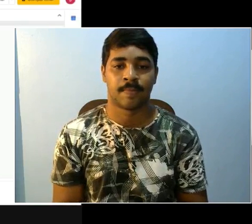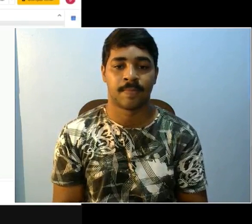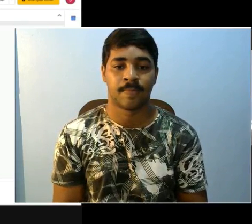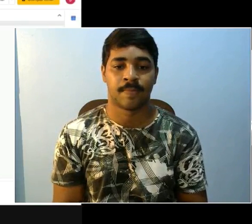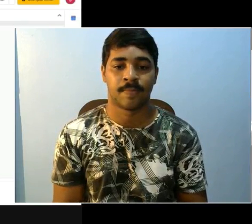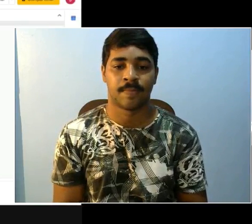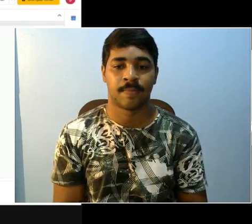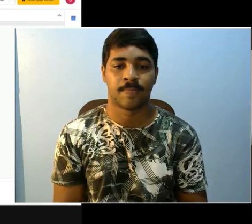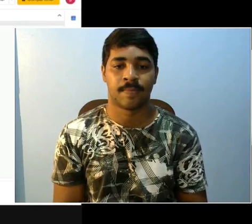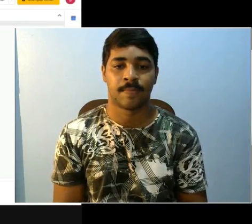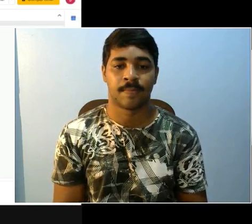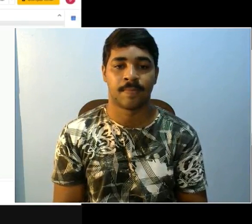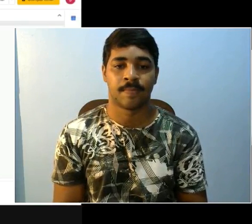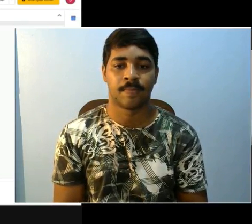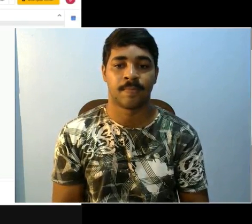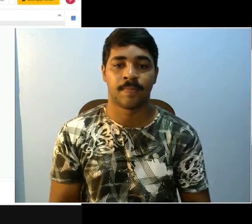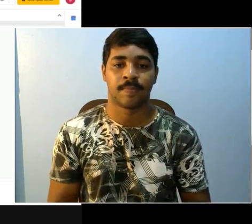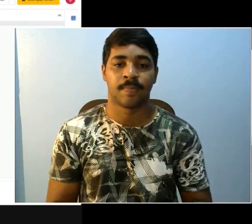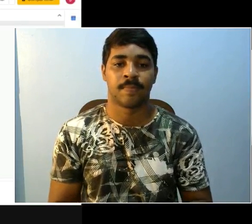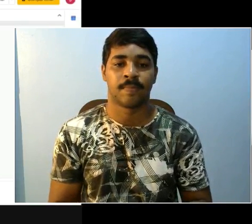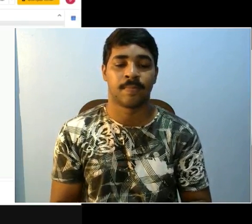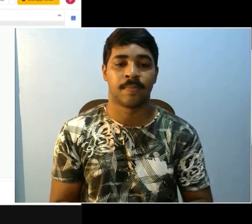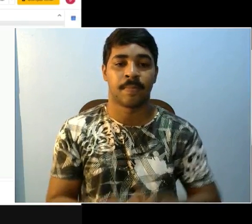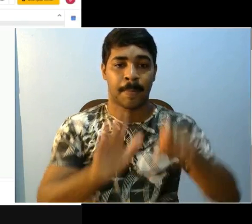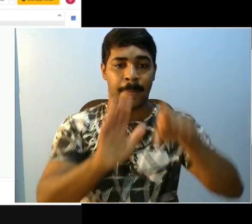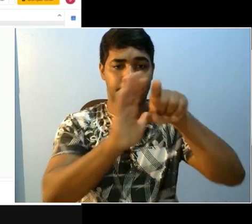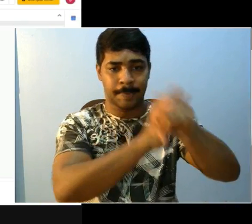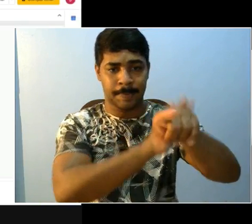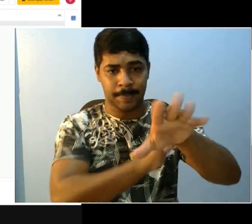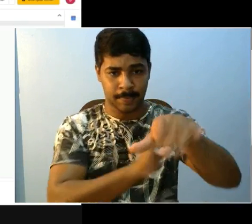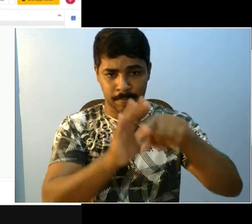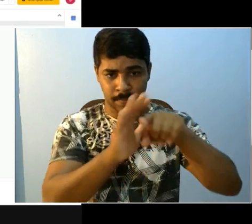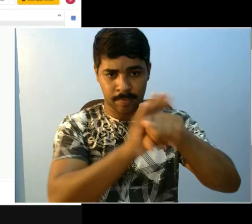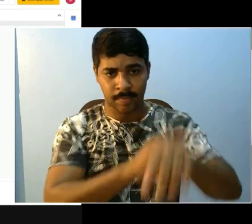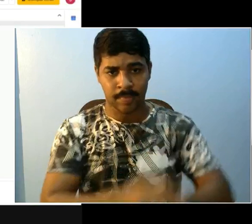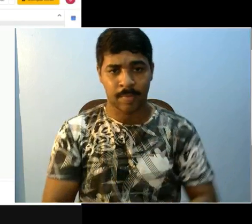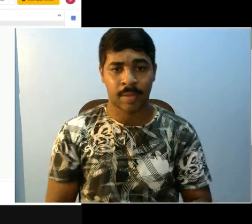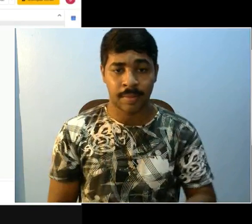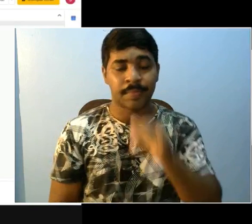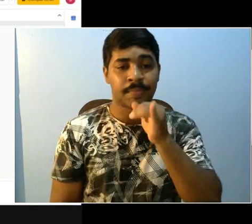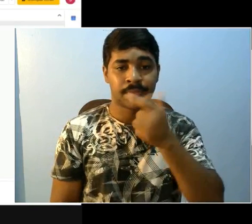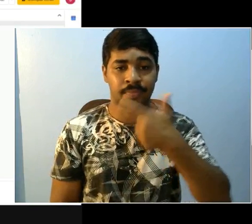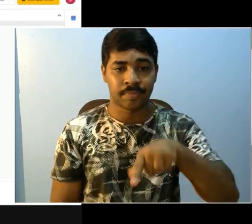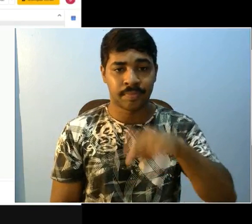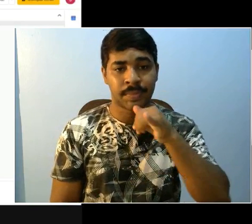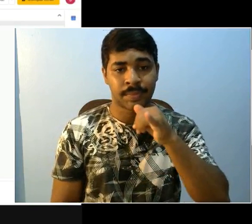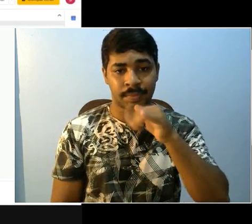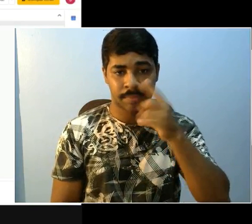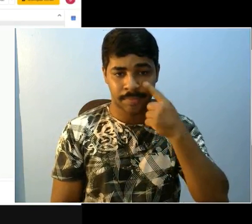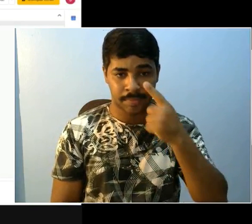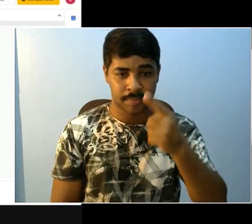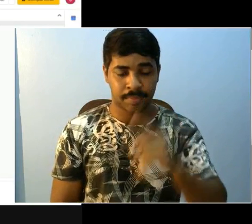Aham. Então, vou fazer uma pergunta para ela aí. O mesmo exemplo, o atrito máximo é